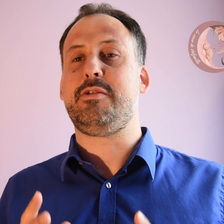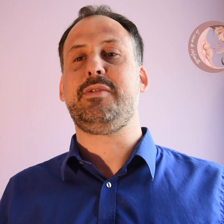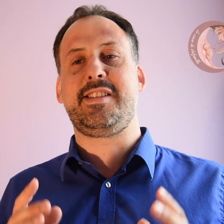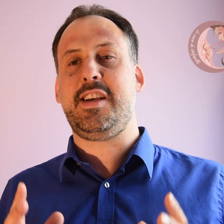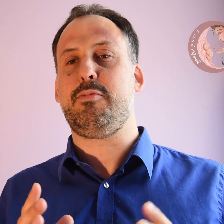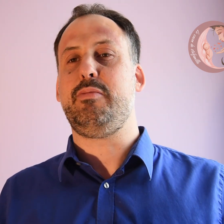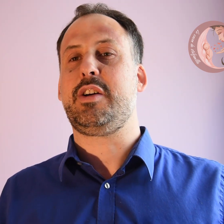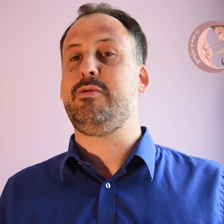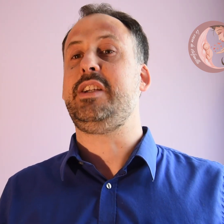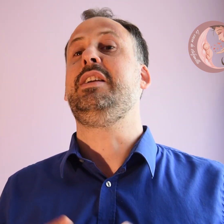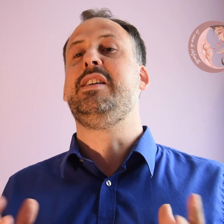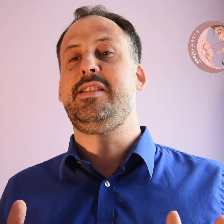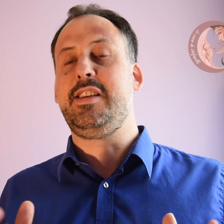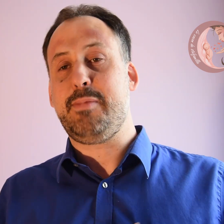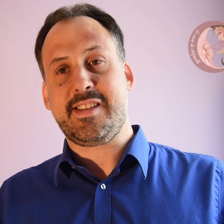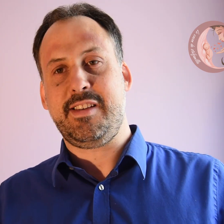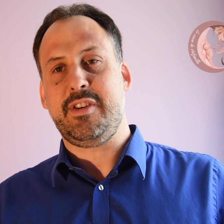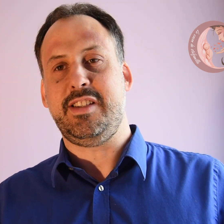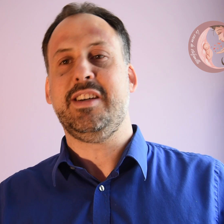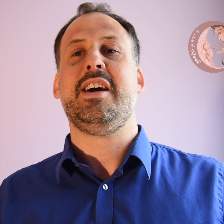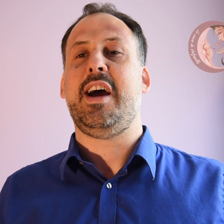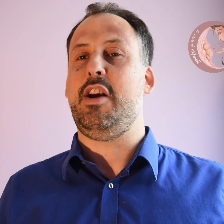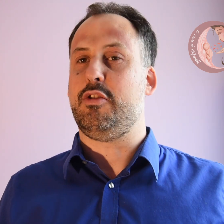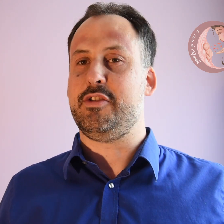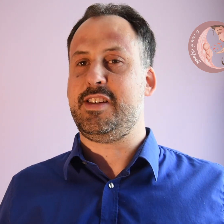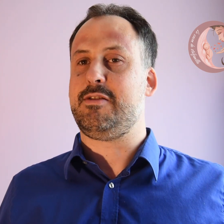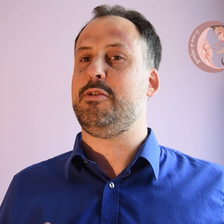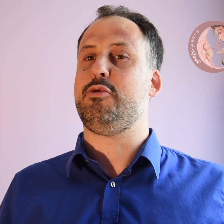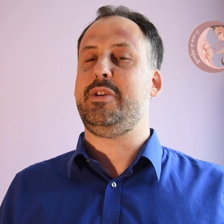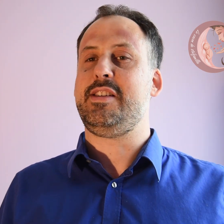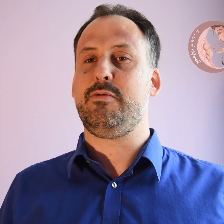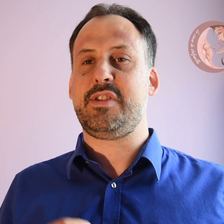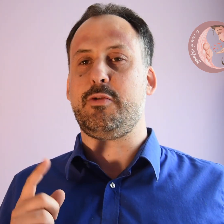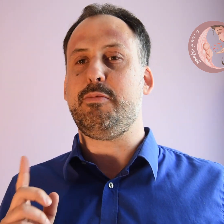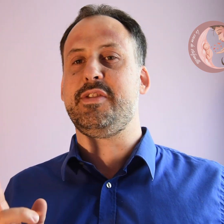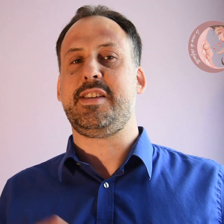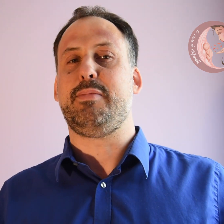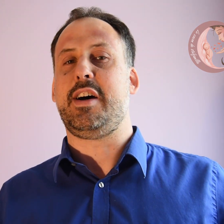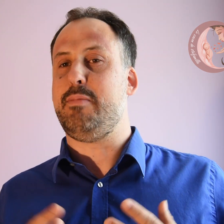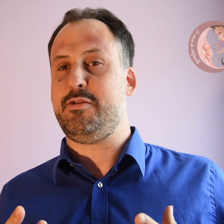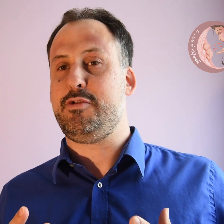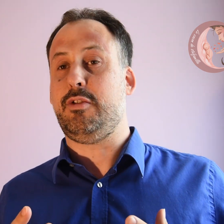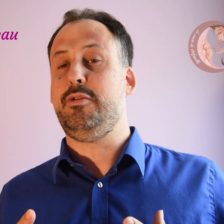des cinq premières continue signé par stéphanie alors dans cette compilation nous allons commencer par bateau sur l'eau